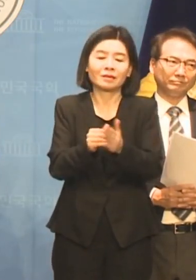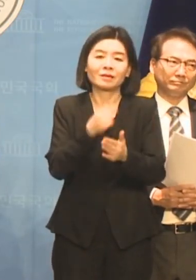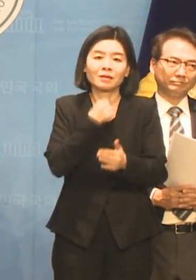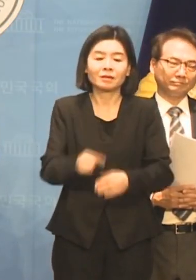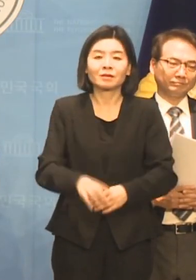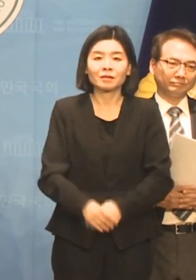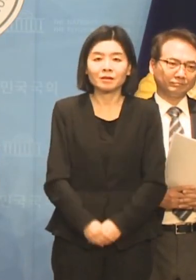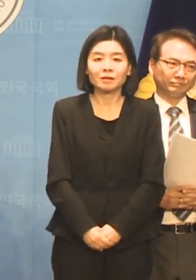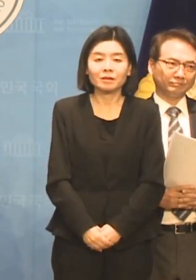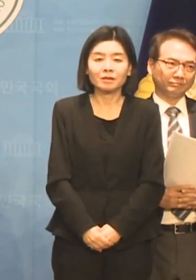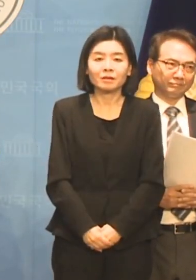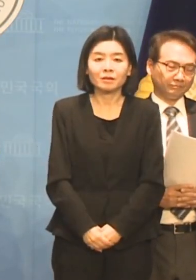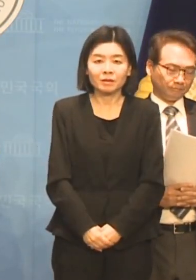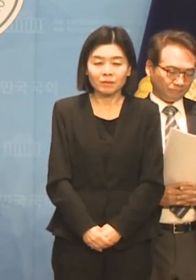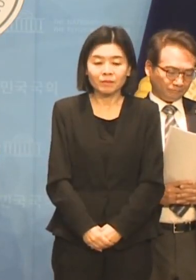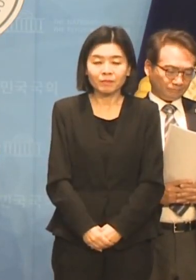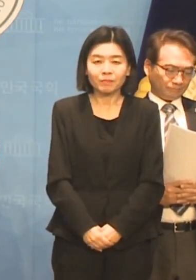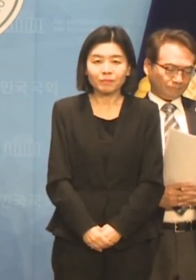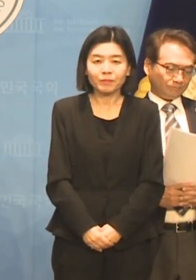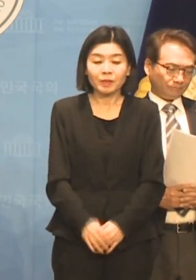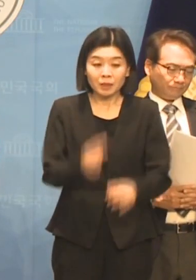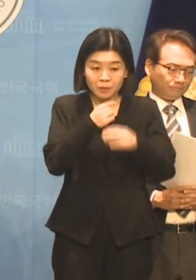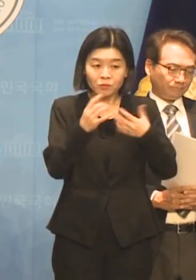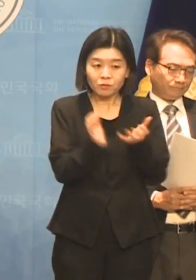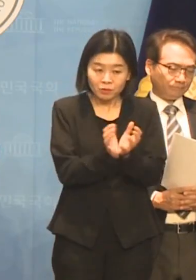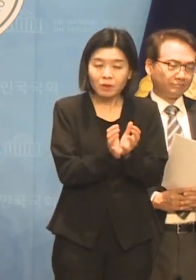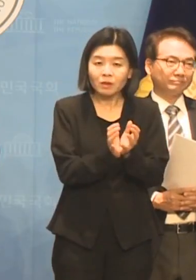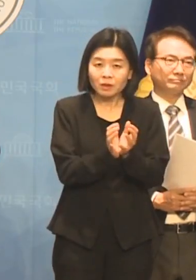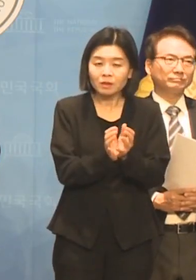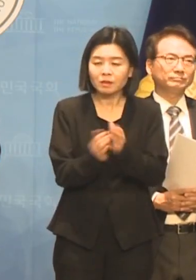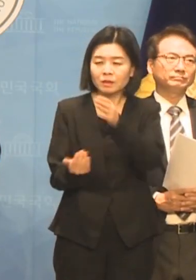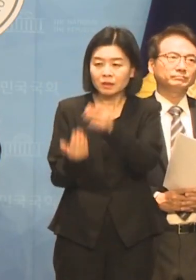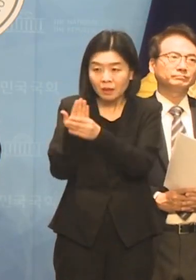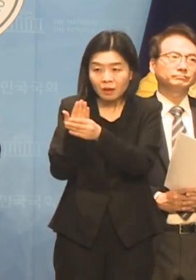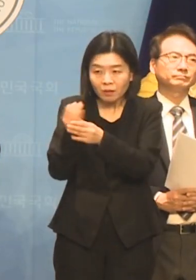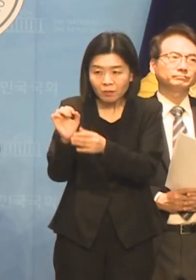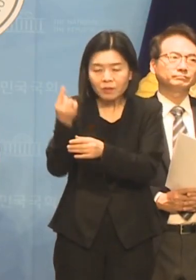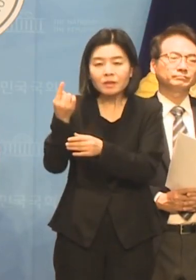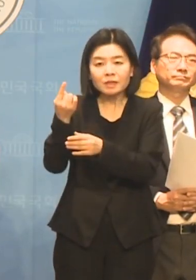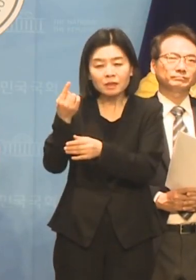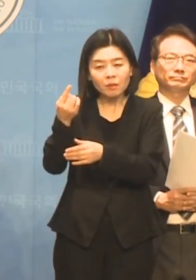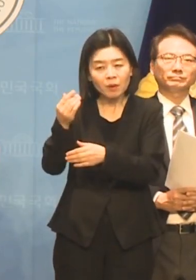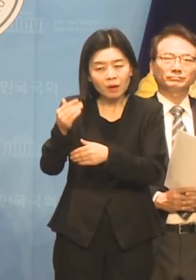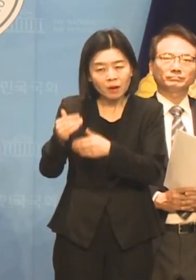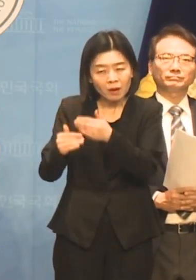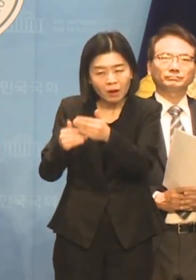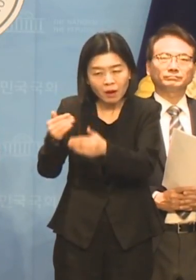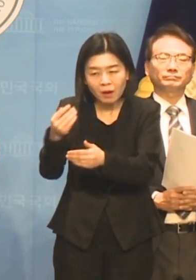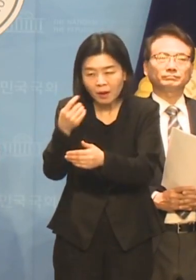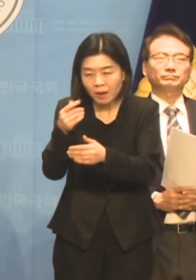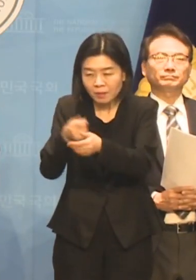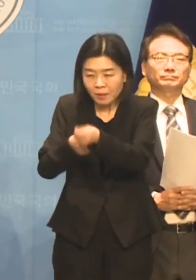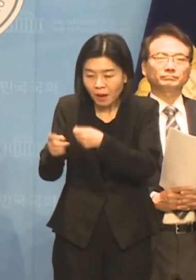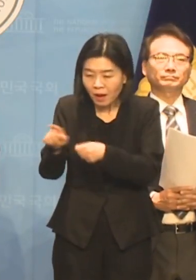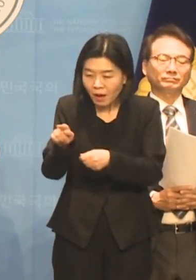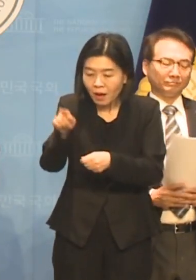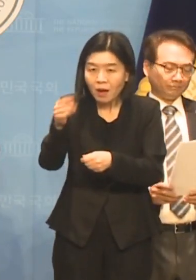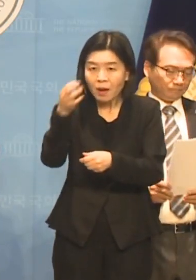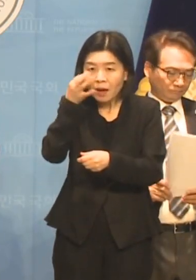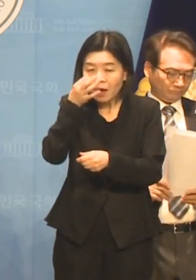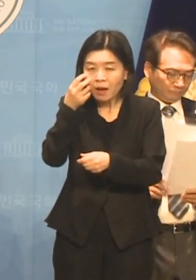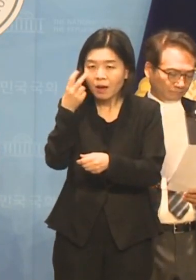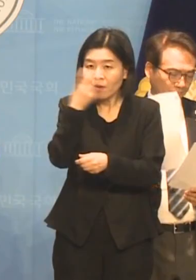합니다. 이와 관련하여 더불어민주당은 사건의 전말을 파악하기 위하여 국회 상임 및